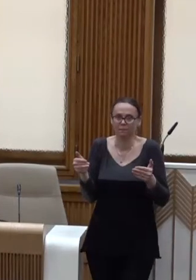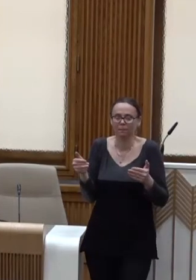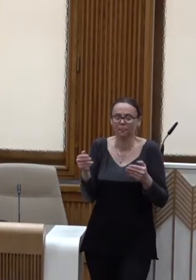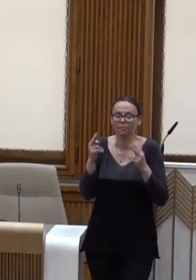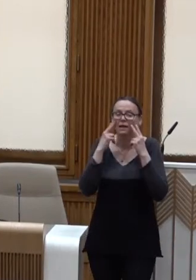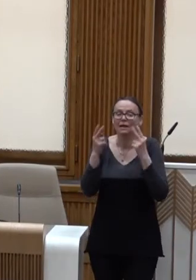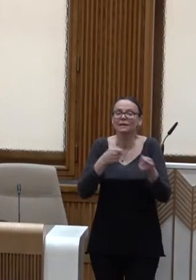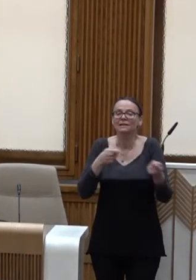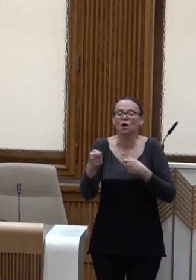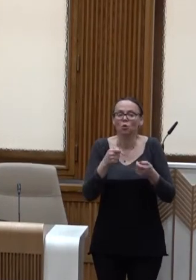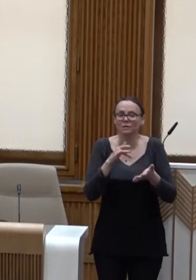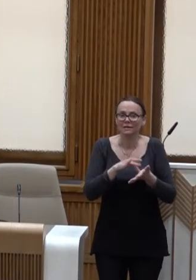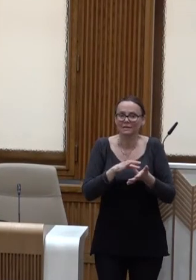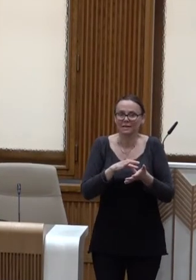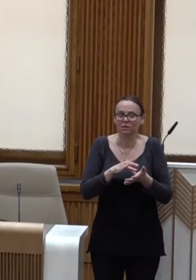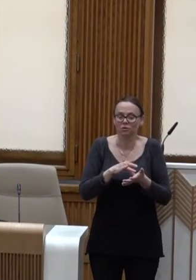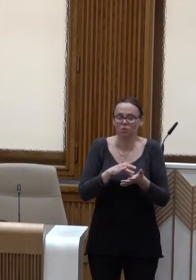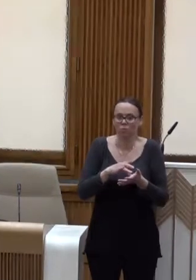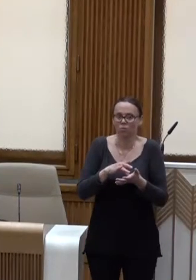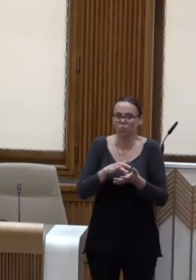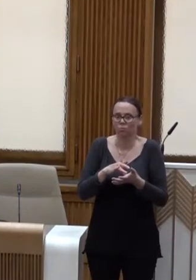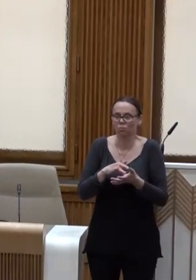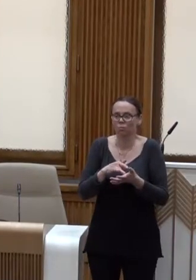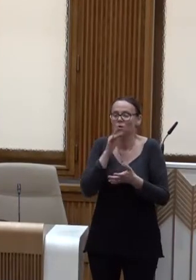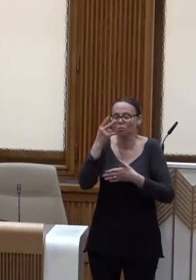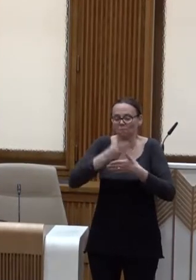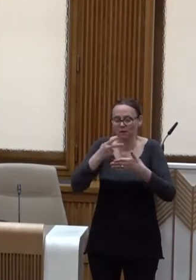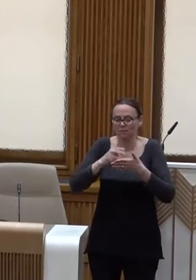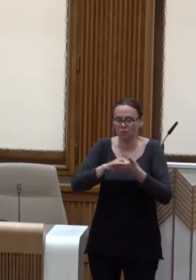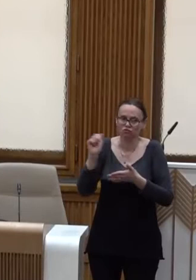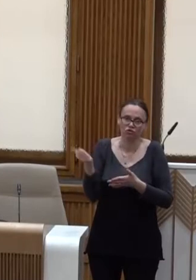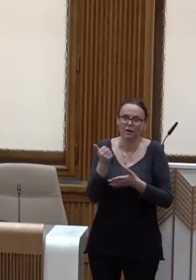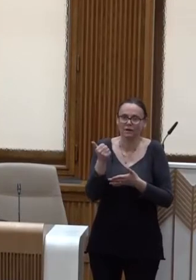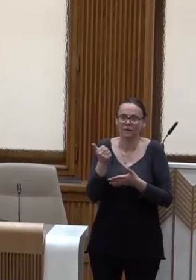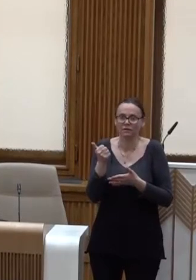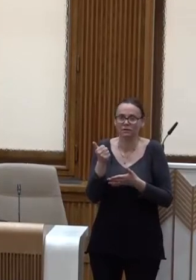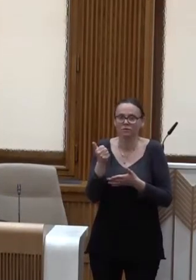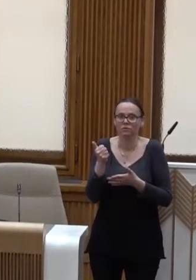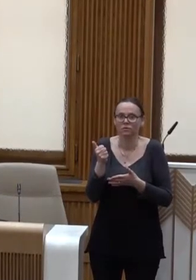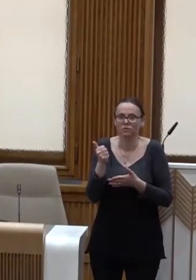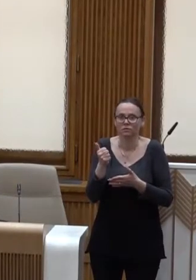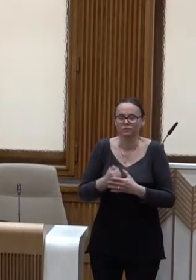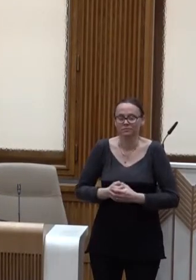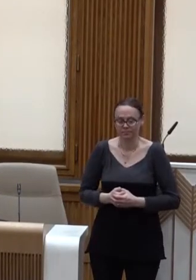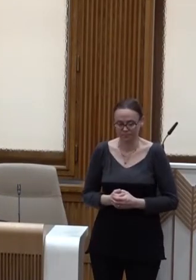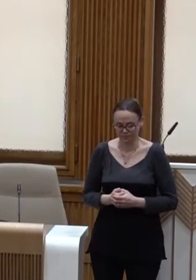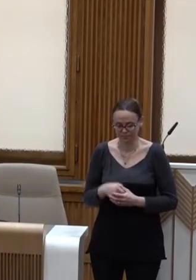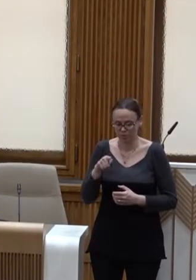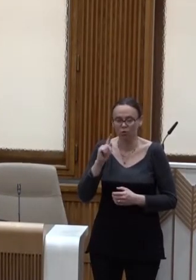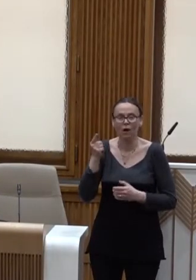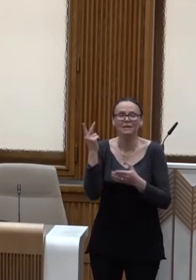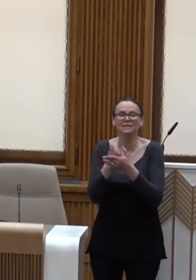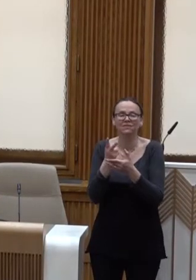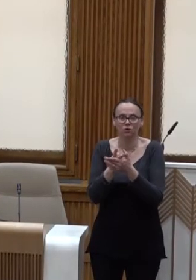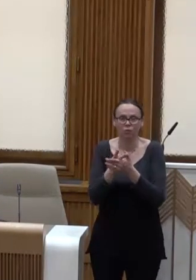Kar se tiče trgovskih centrov, bom prebral še enkrat to, kar pač svetuje